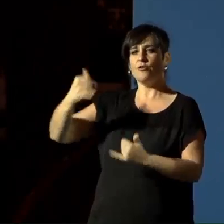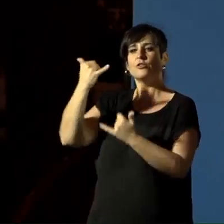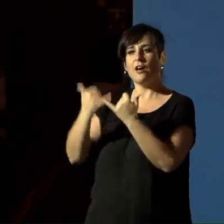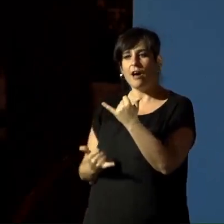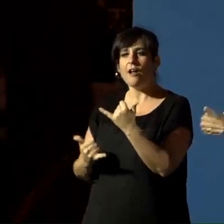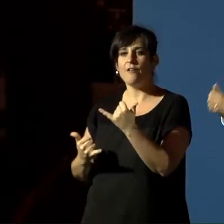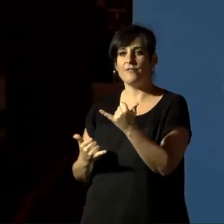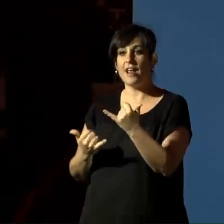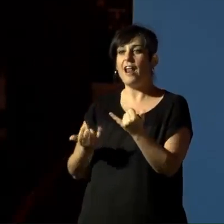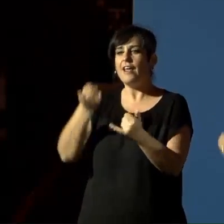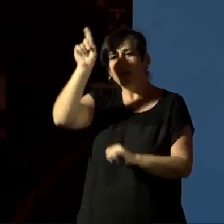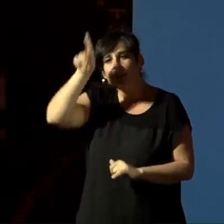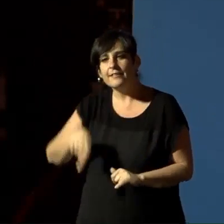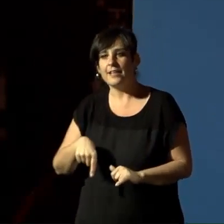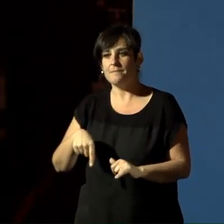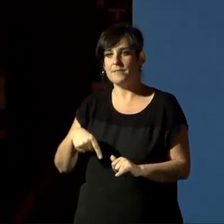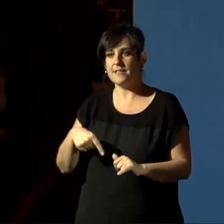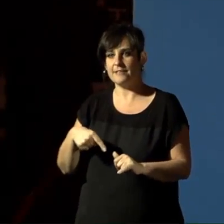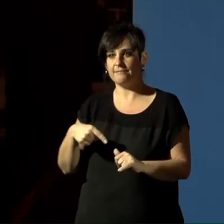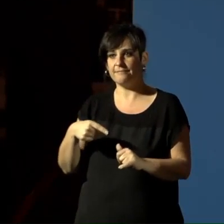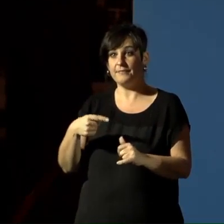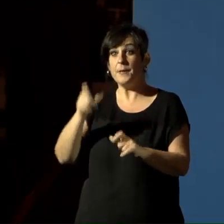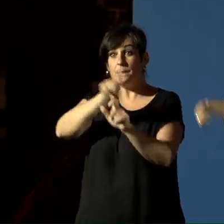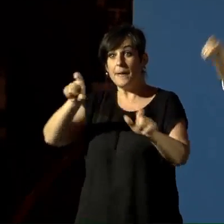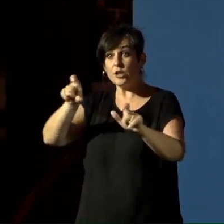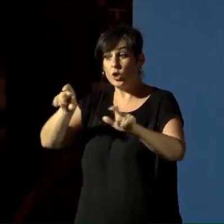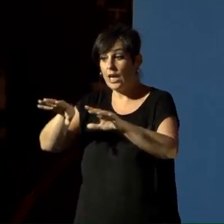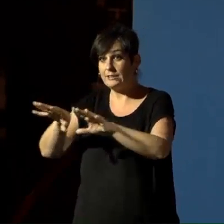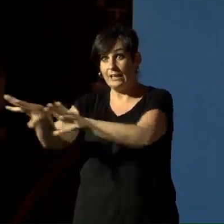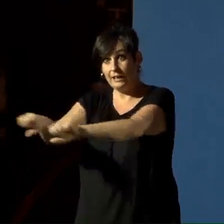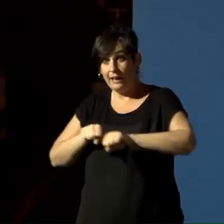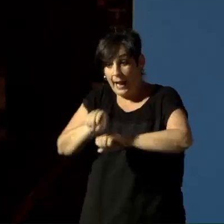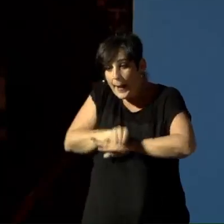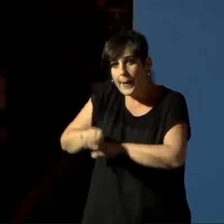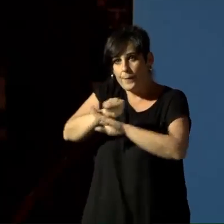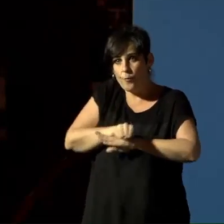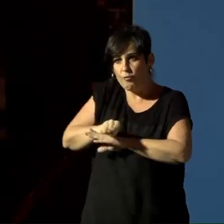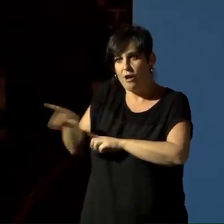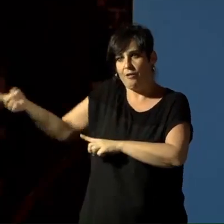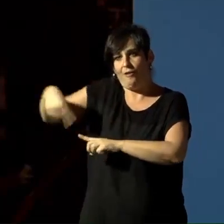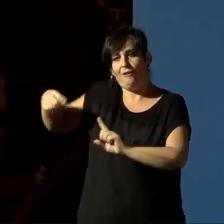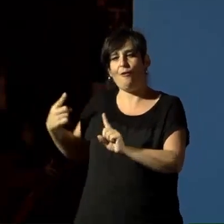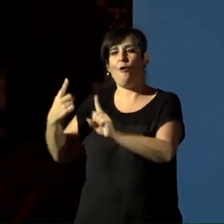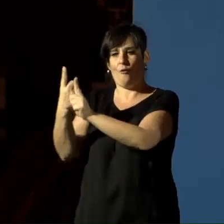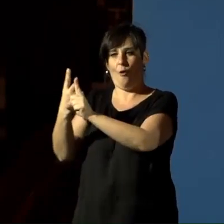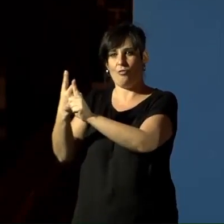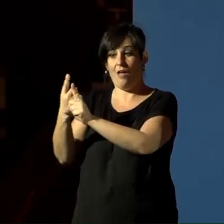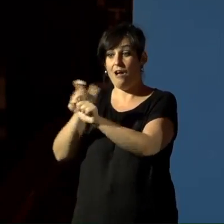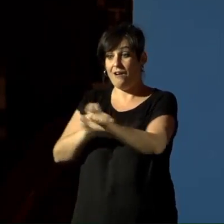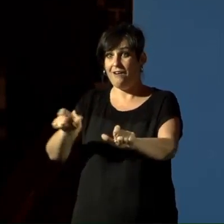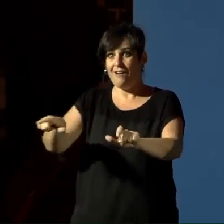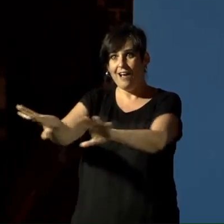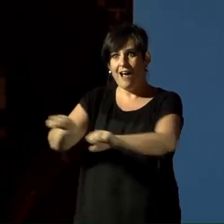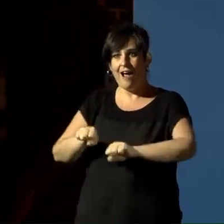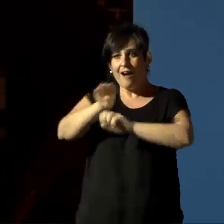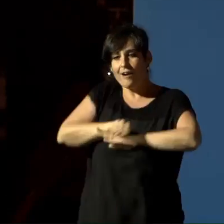son os nosos, son as nosas contra os refuxiados, contra esas persoas que pasan non só medo, senón